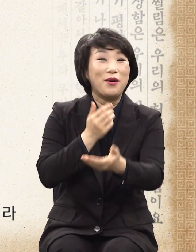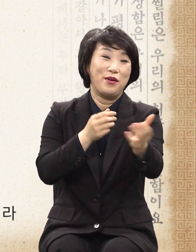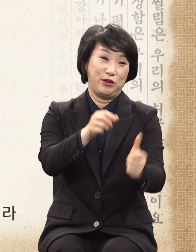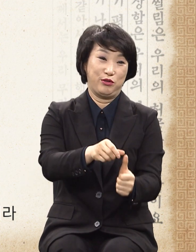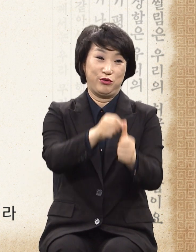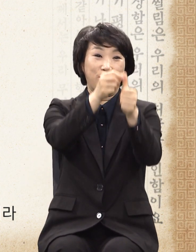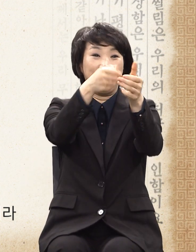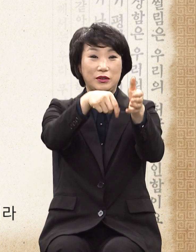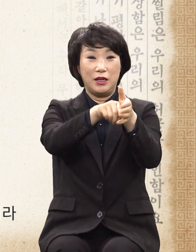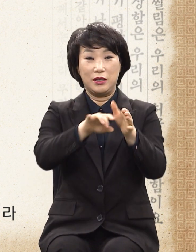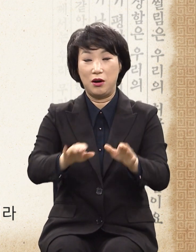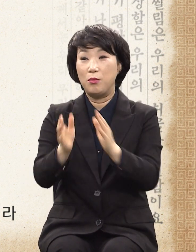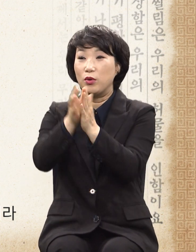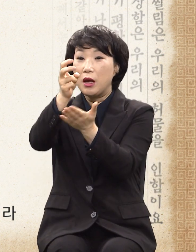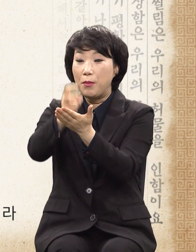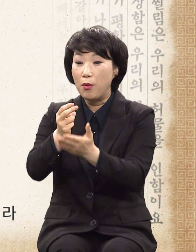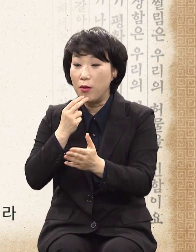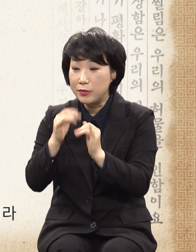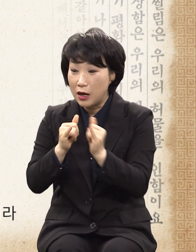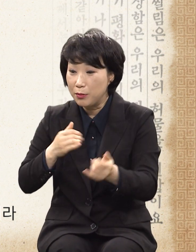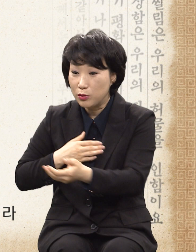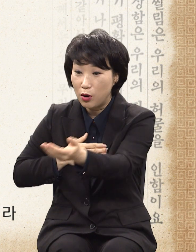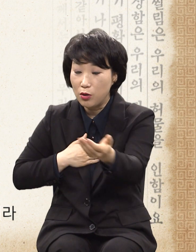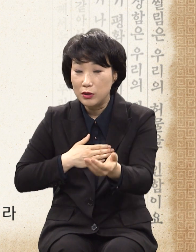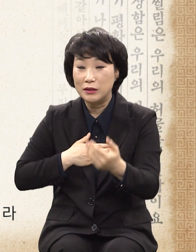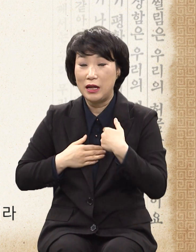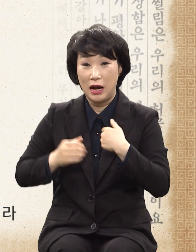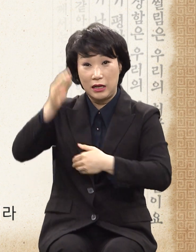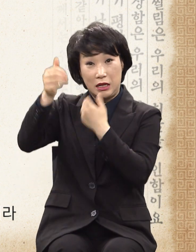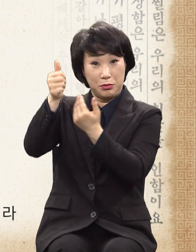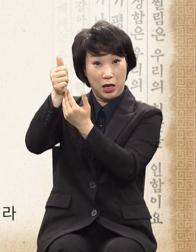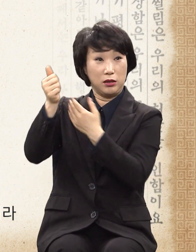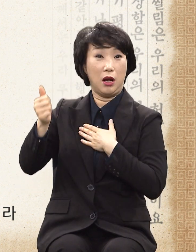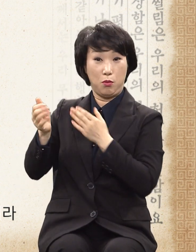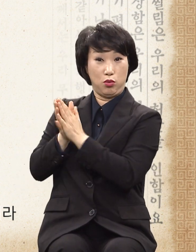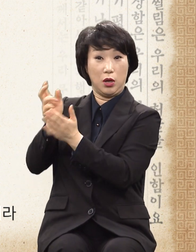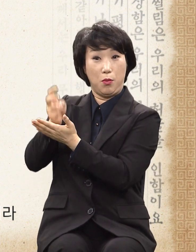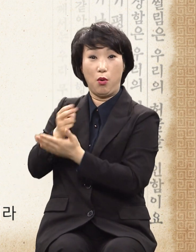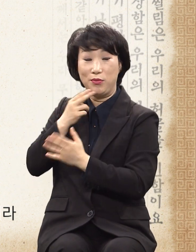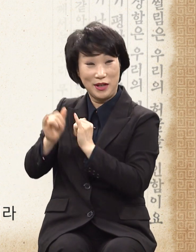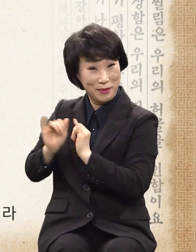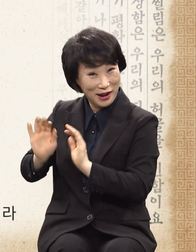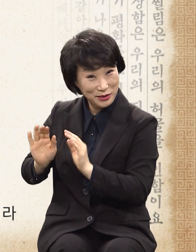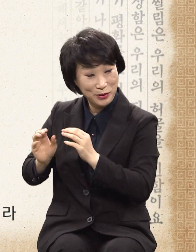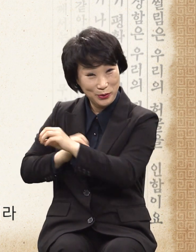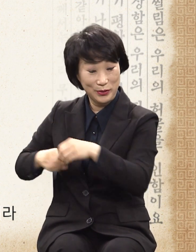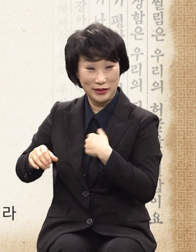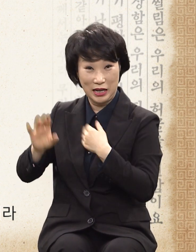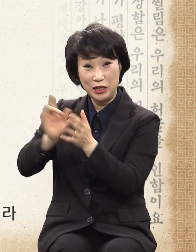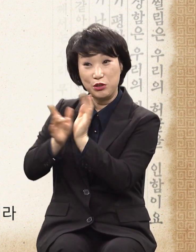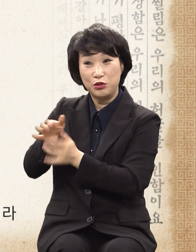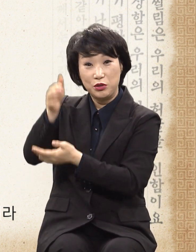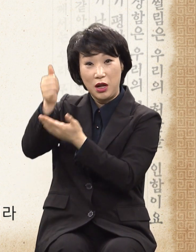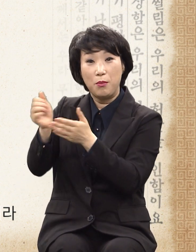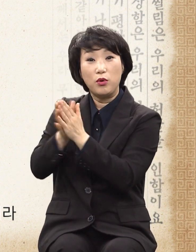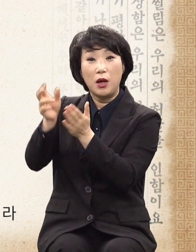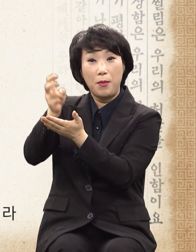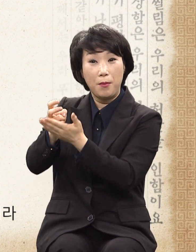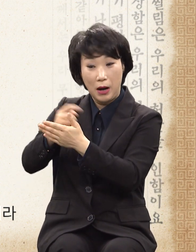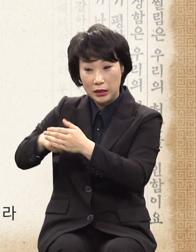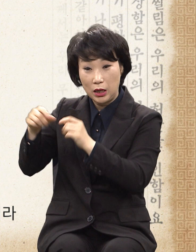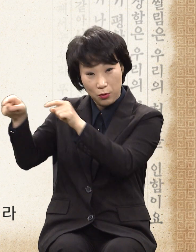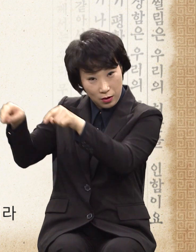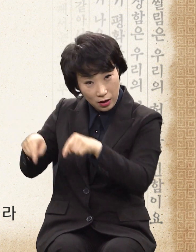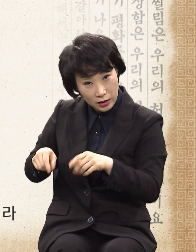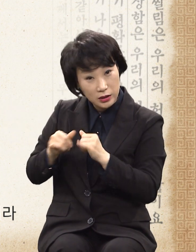얻고자 함이요, 율법 없는 자에게는 내가 하나님께는 율법 없는 자가 아니요 도리어 그리스도의 율법 아래 있는